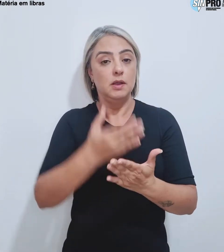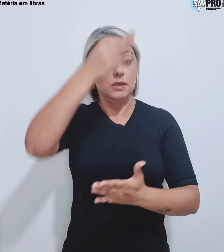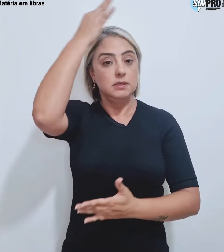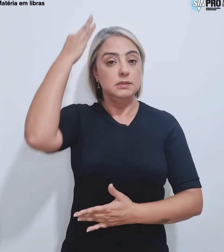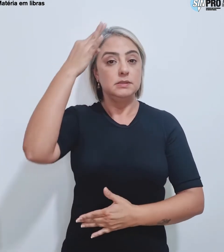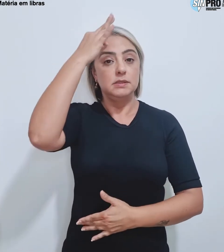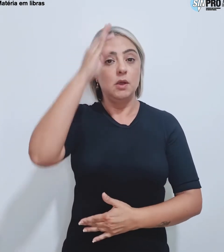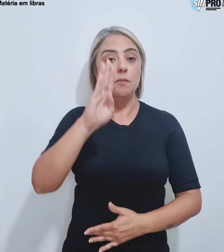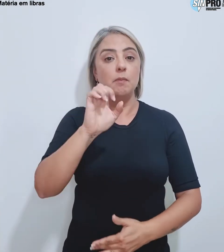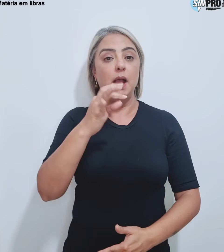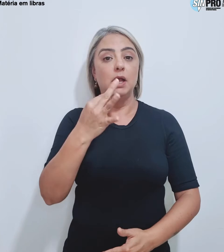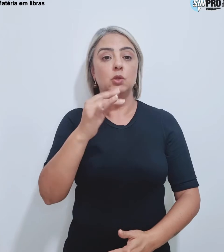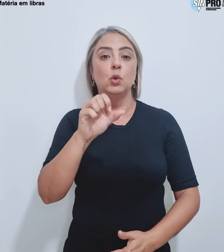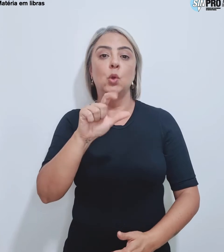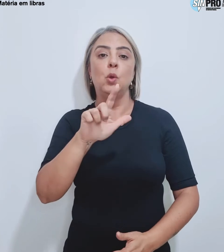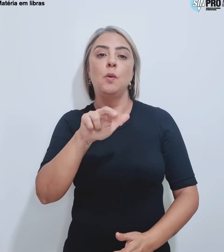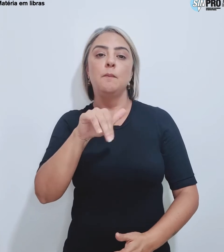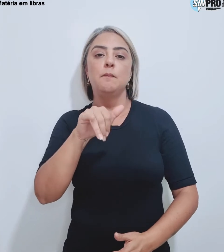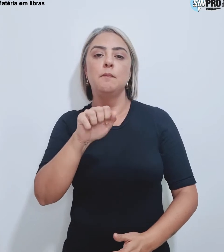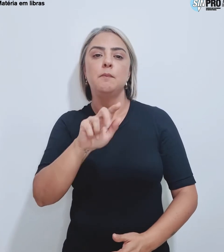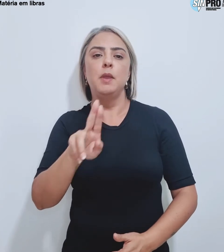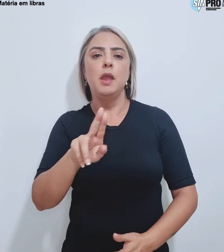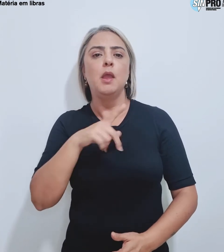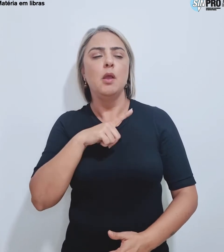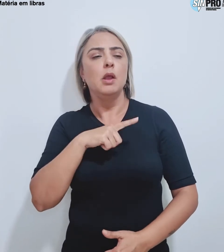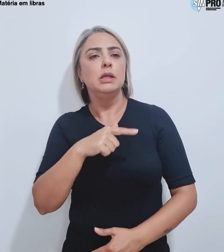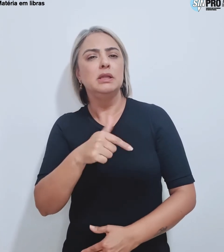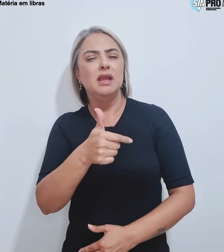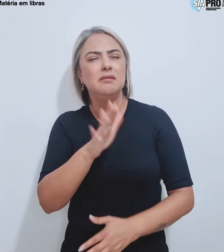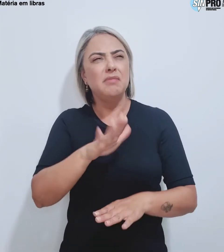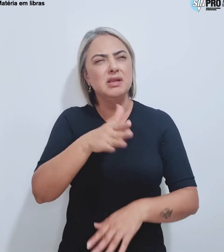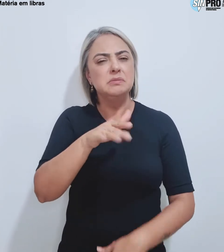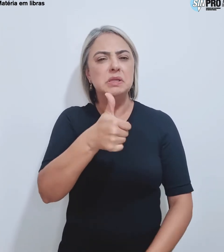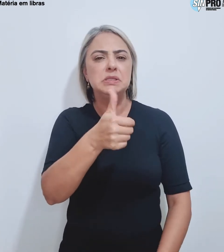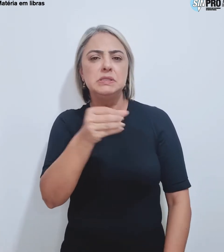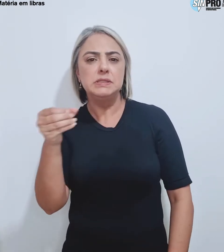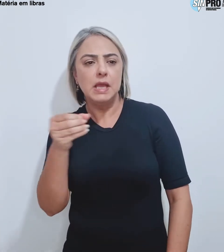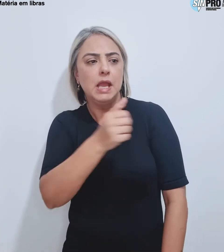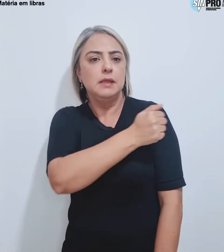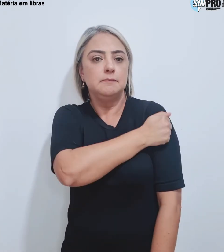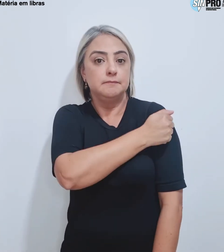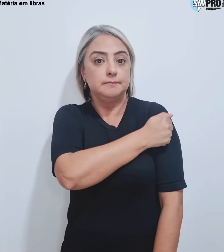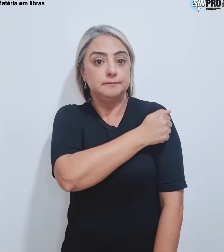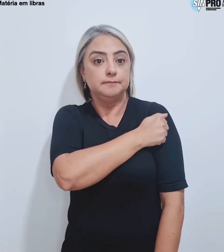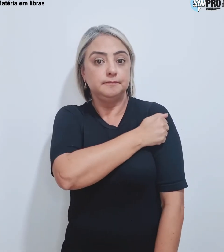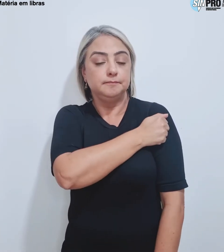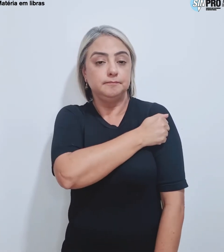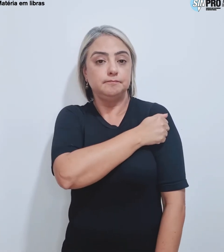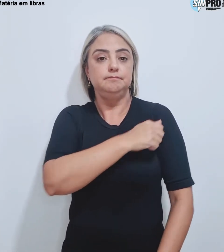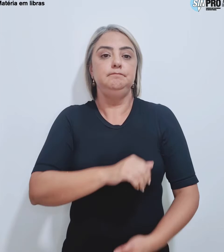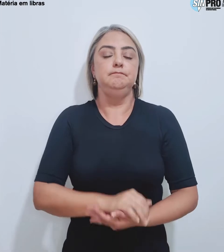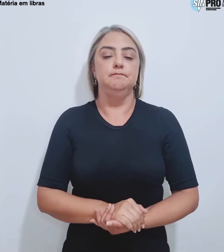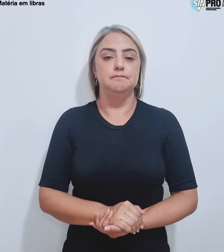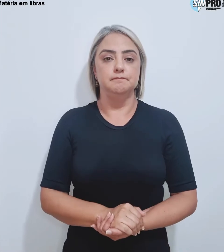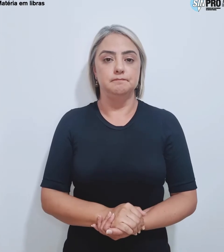Bartolomeu, onde acompanha cerca de 100 estudantes da unidade de internação de São